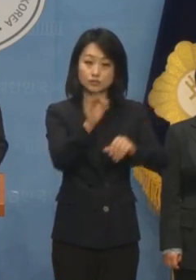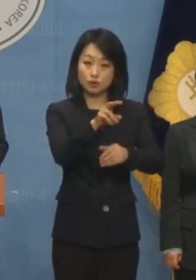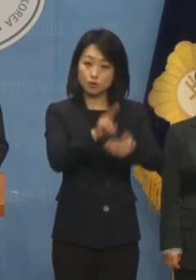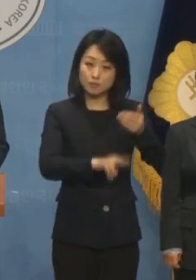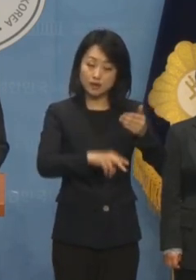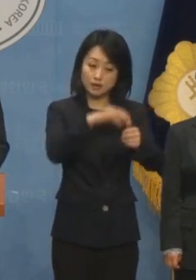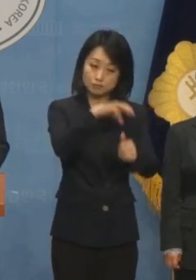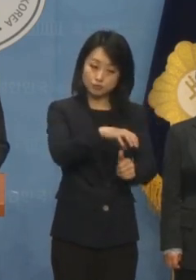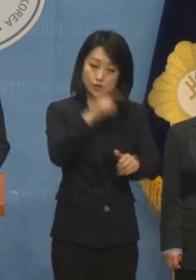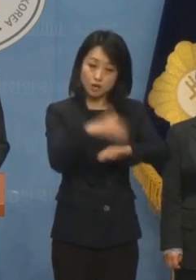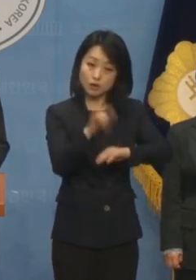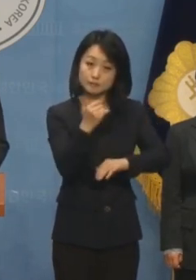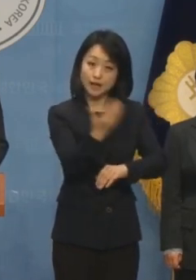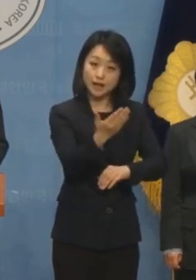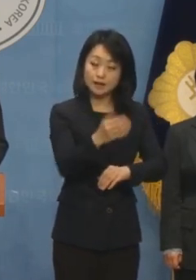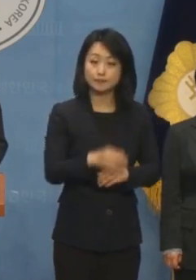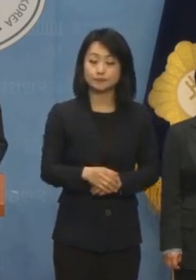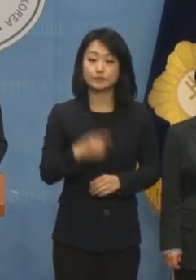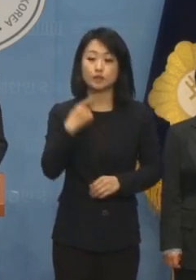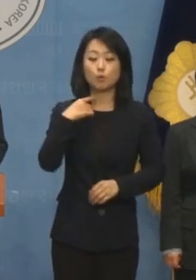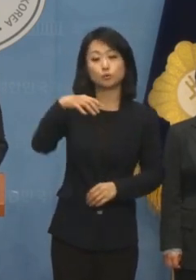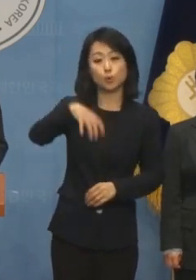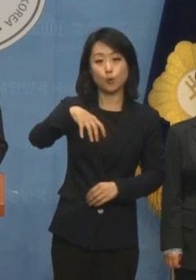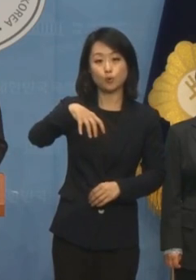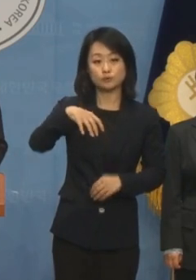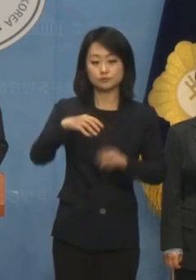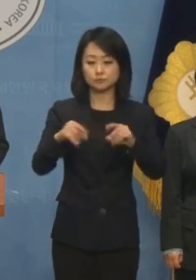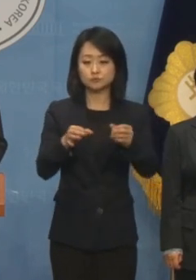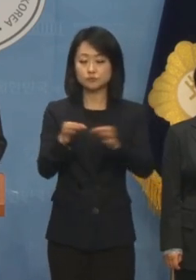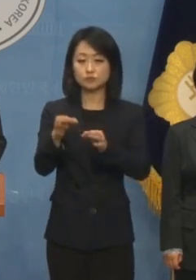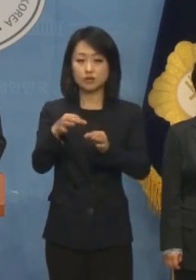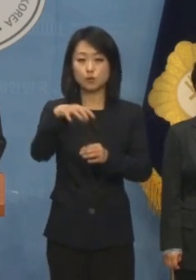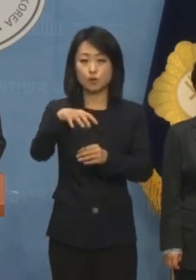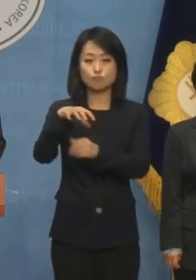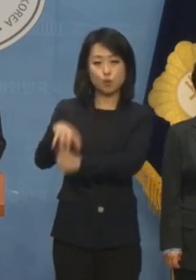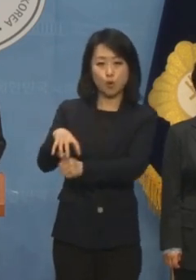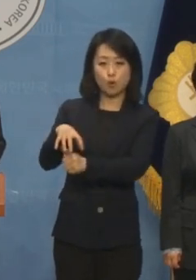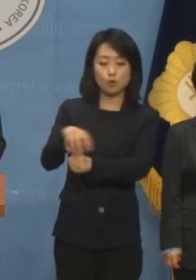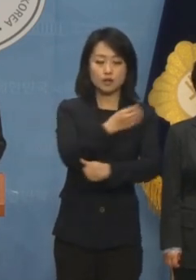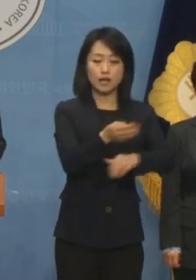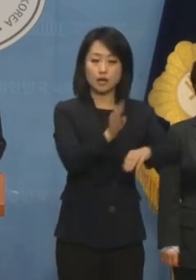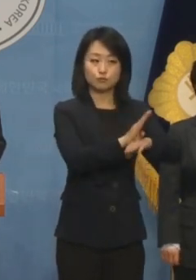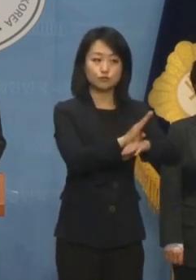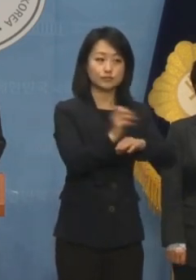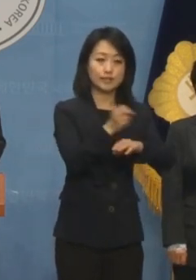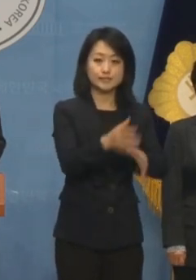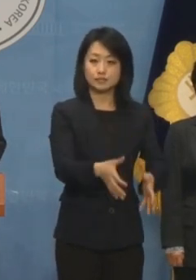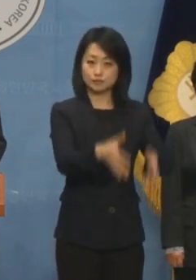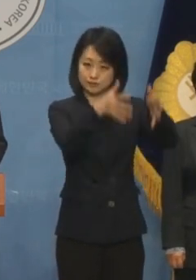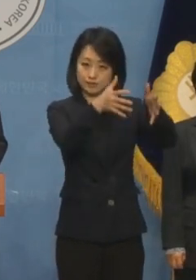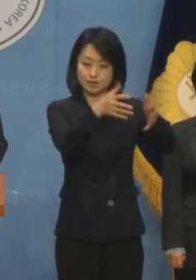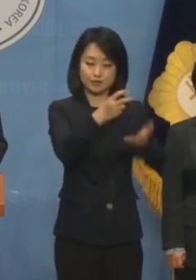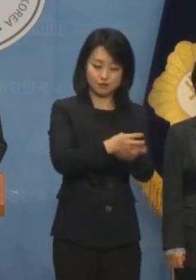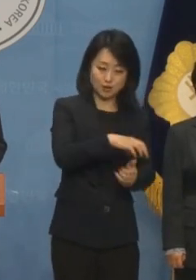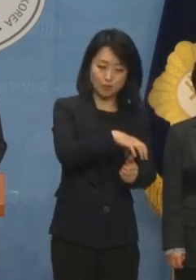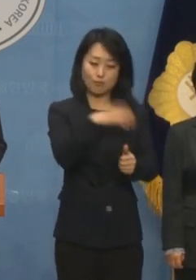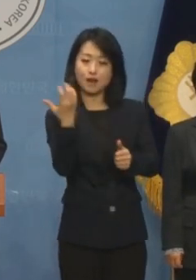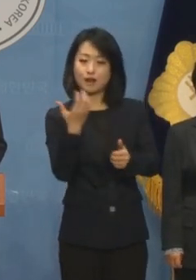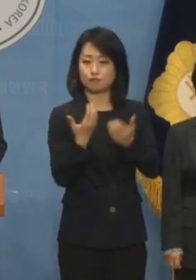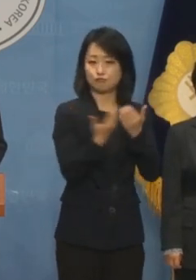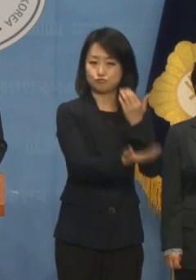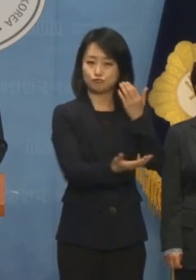계획입니까? 양천구 목동은 토지거래 허가구역으로 묶고 강북 재건축 재개발은 규제 완화와